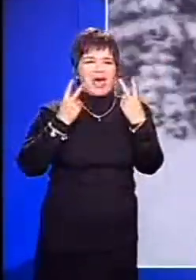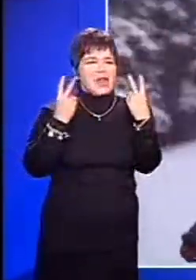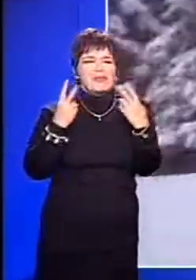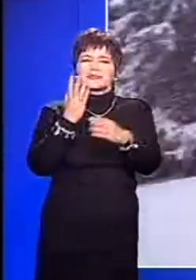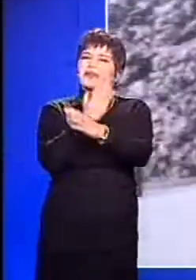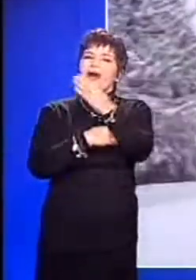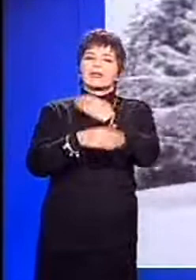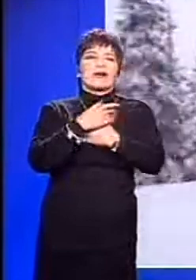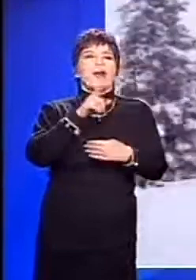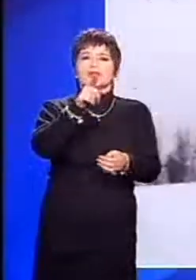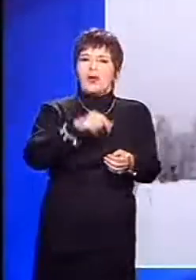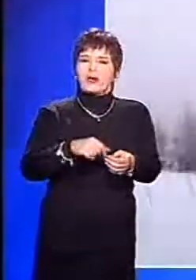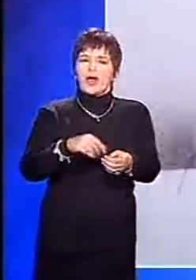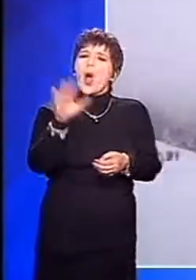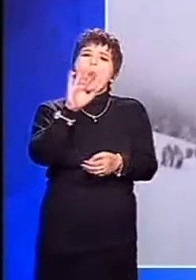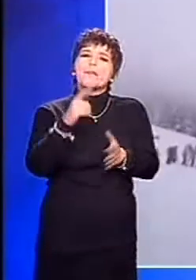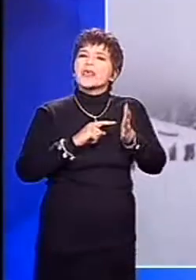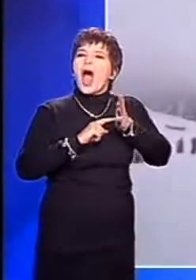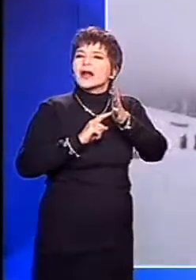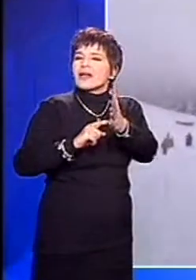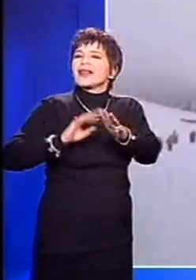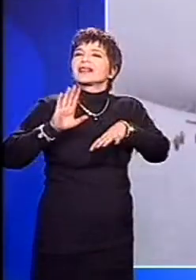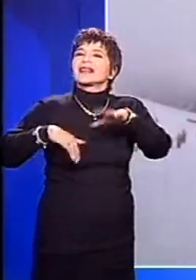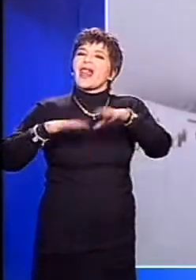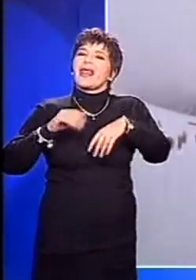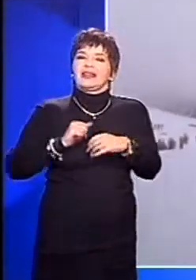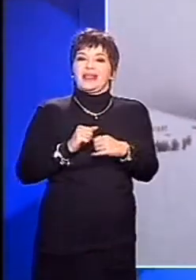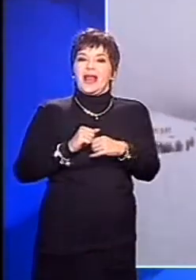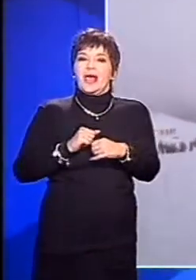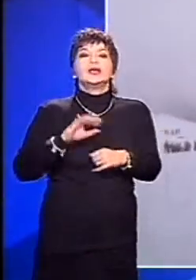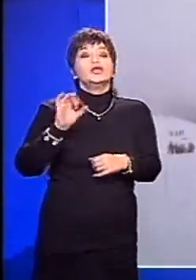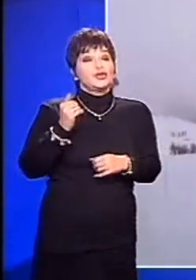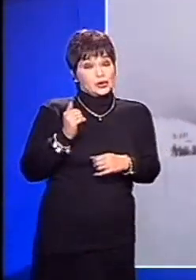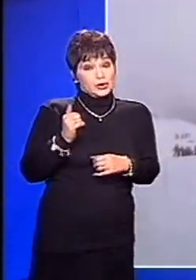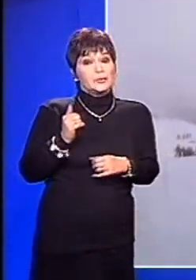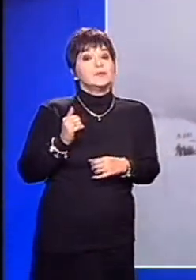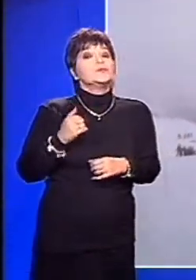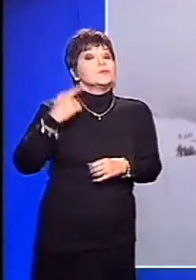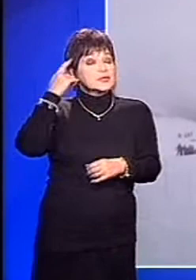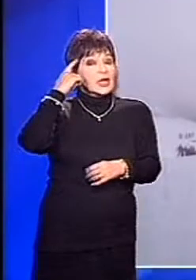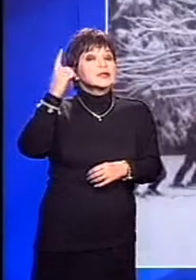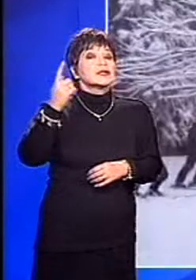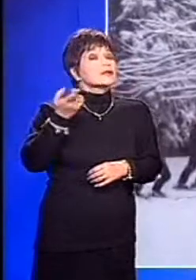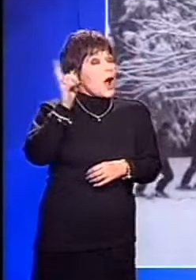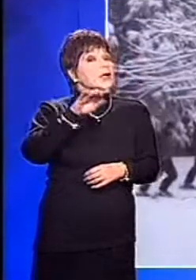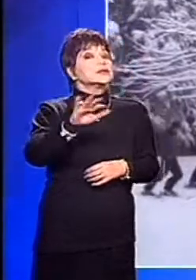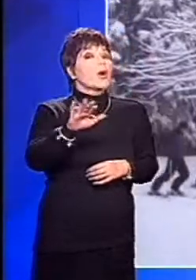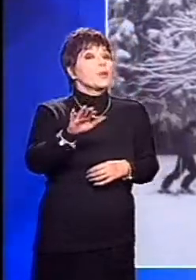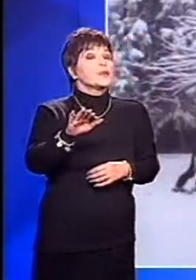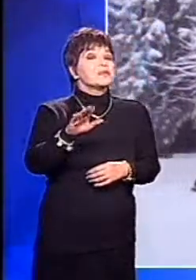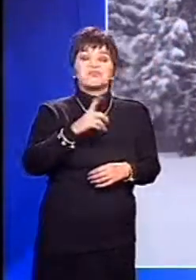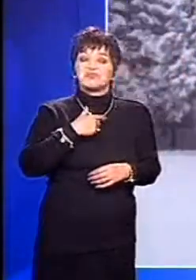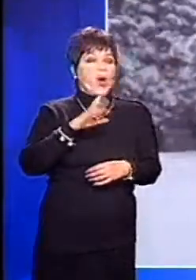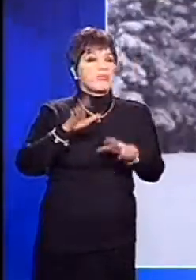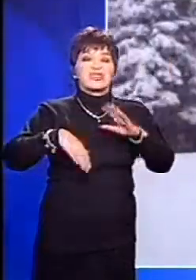au, își etalează mai degrabă aproape 40 de ani de când schiez și care noi credem că nu le-ar avea studenții am să schieze. Aproape 40 de ani